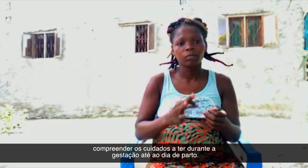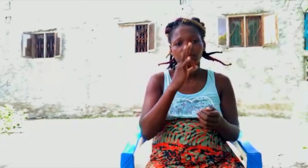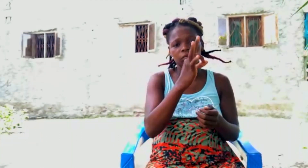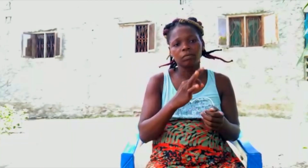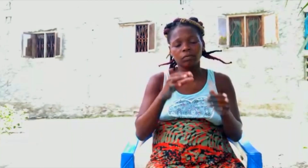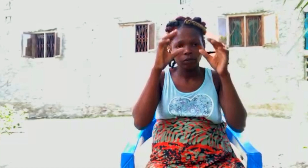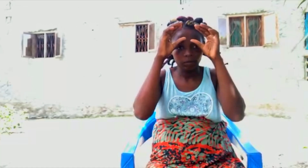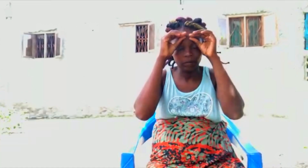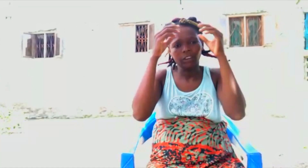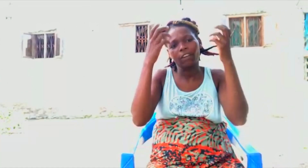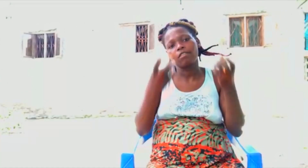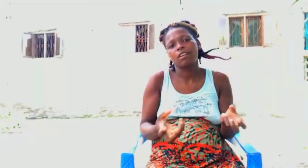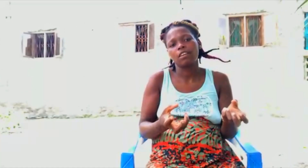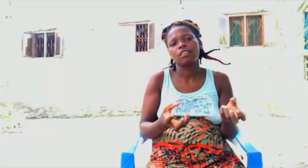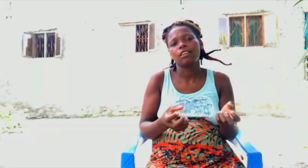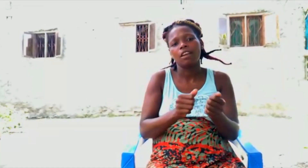parto.